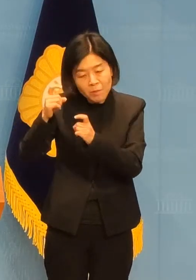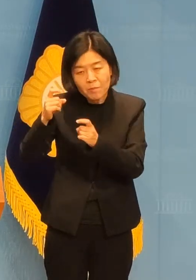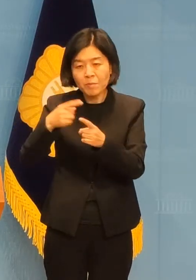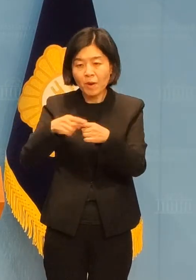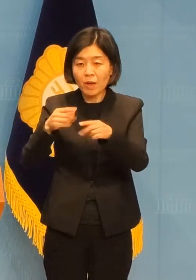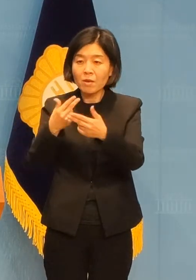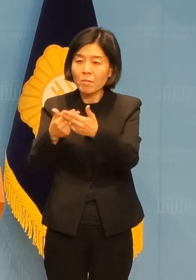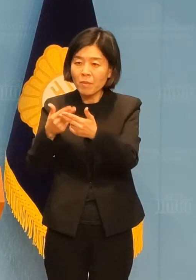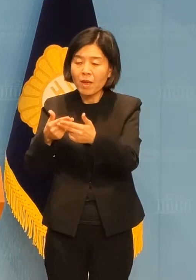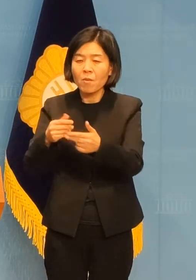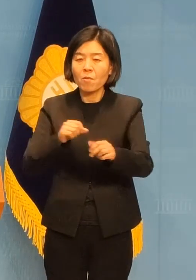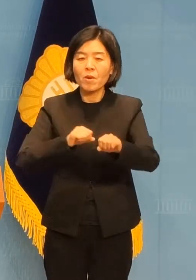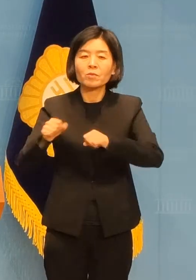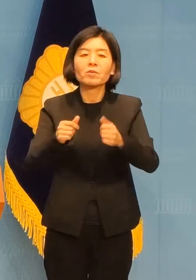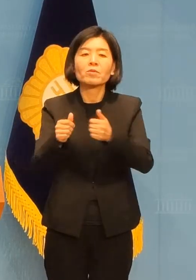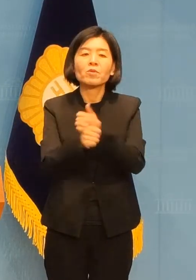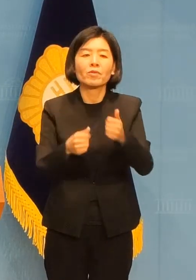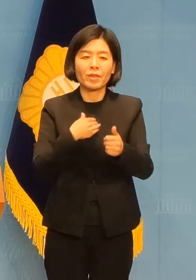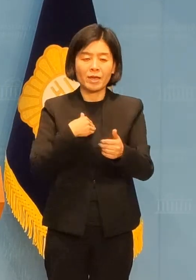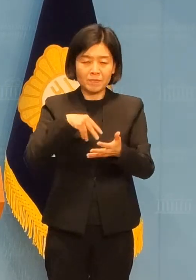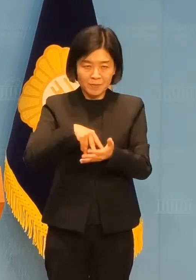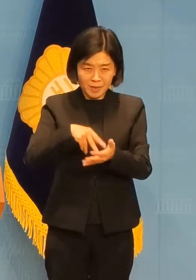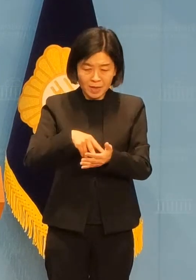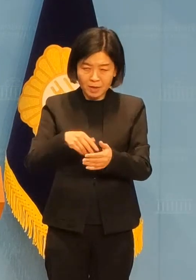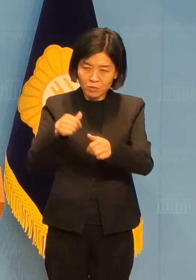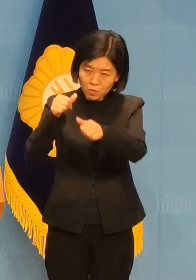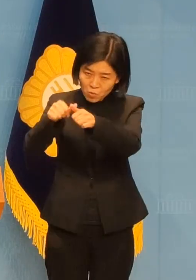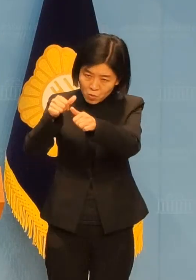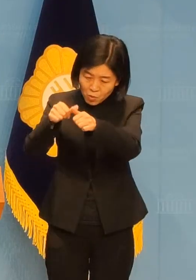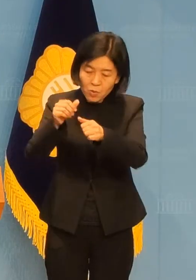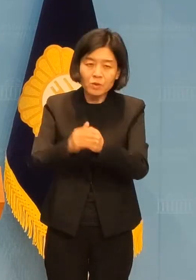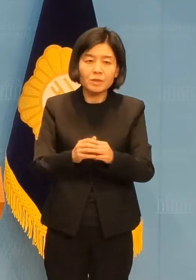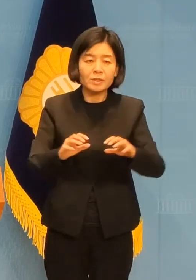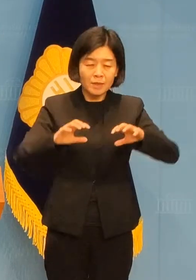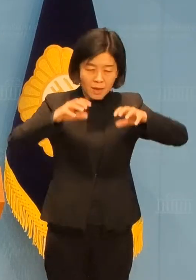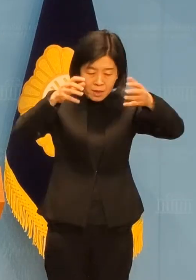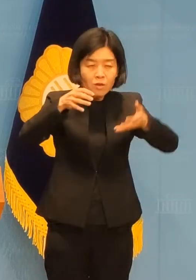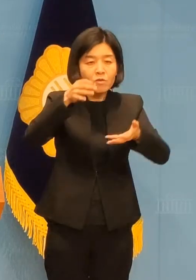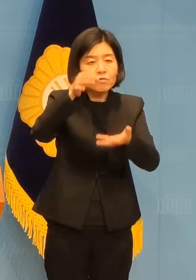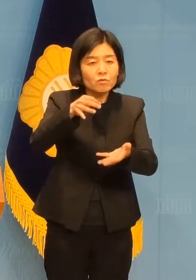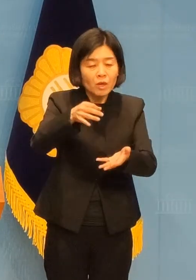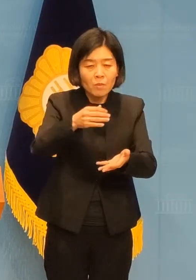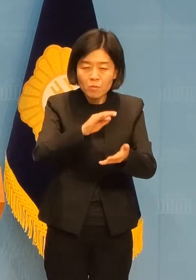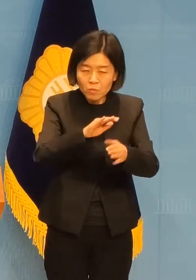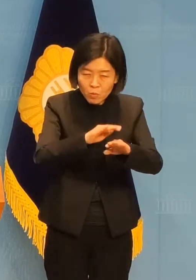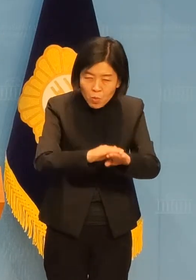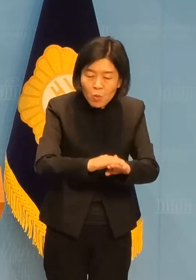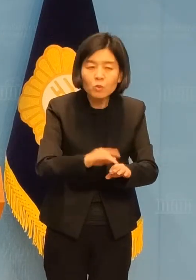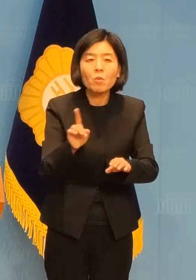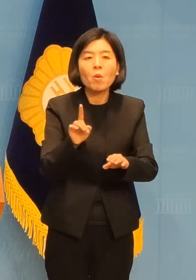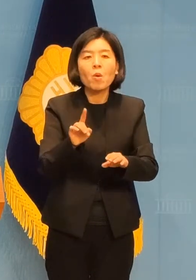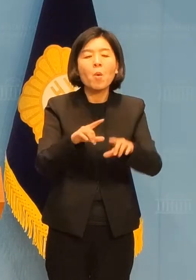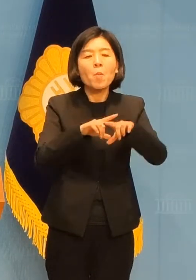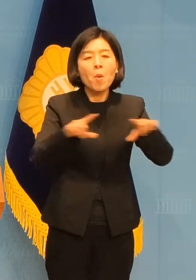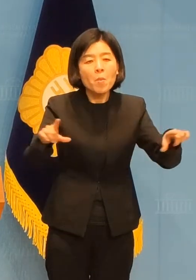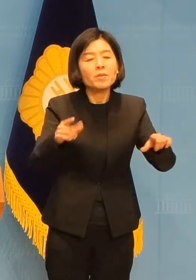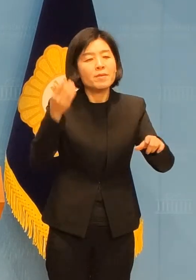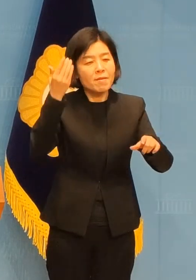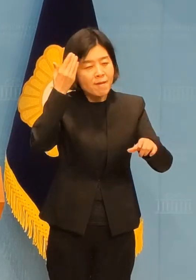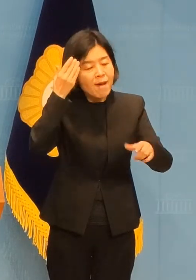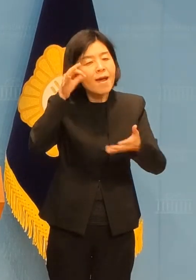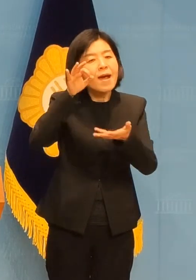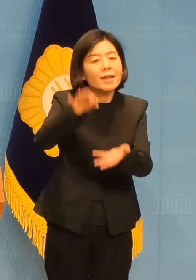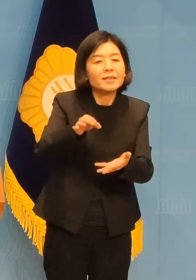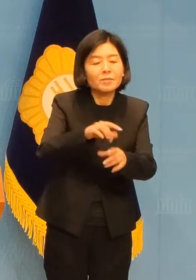시장에게 조언한다. 세계유산 보존 원칙은 탁월한 보편적 가치 오유비를 해치지 않는